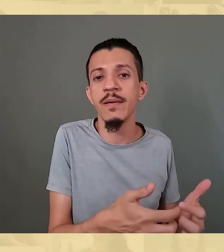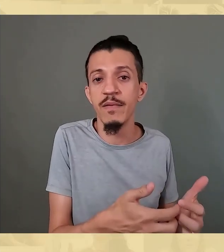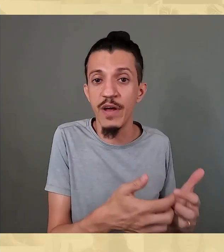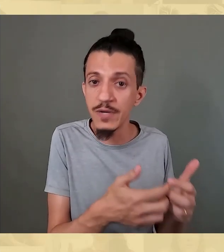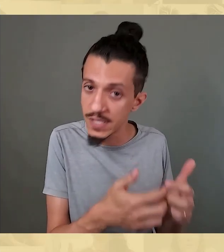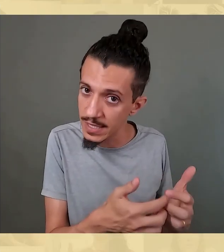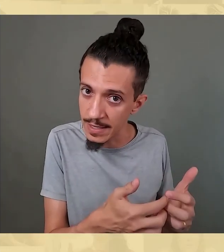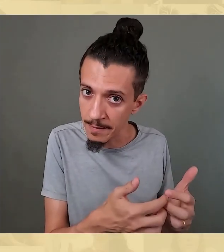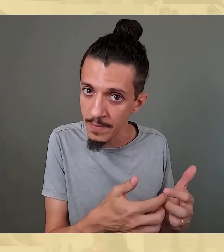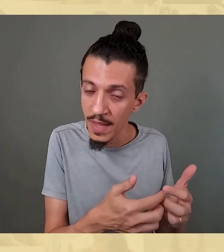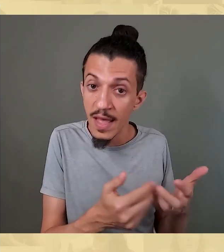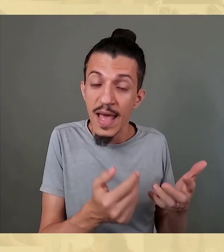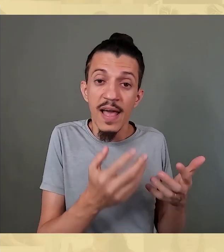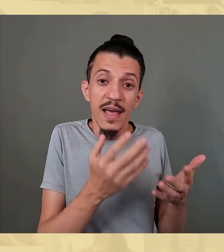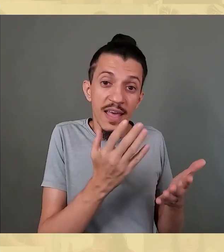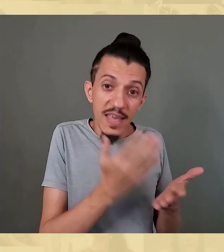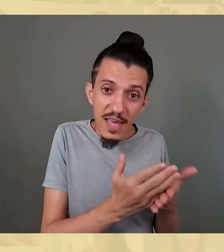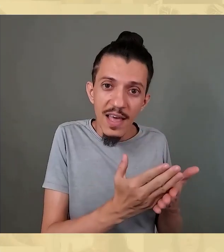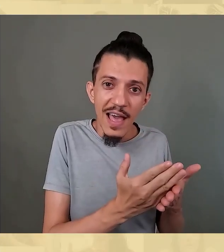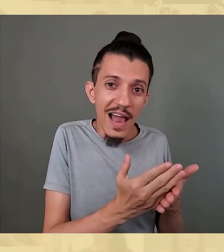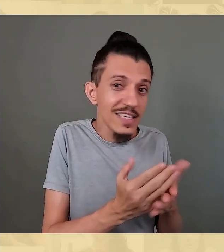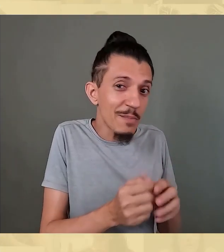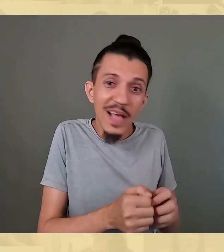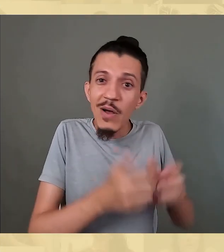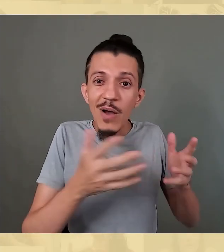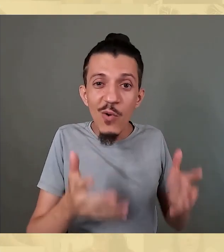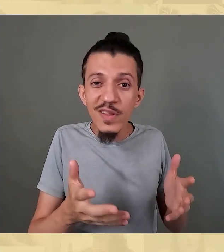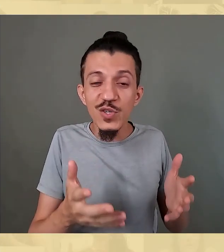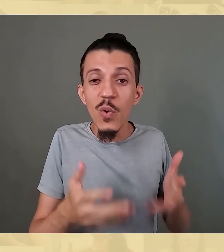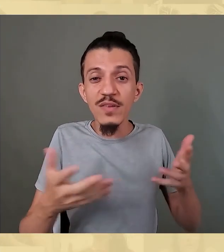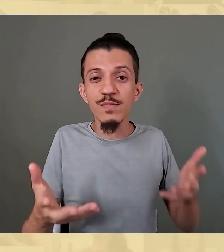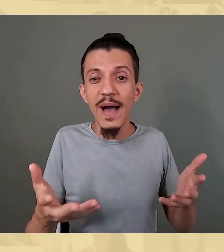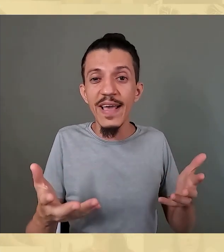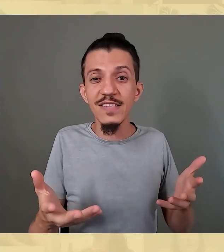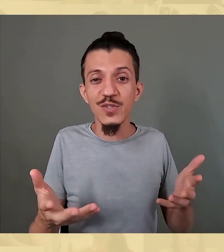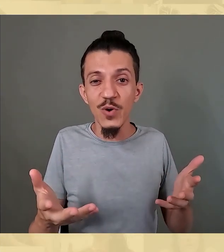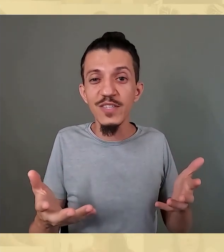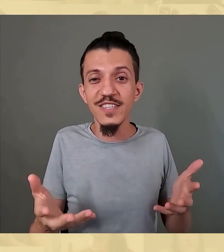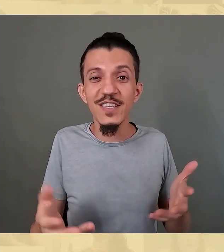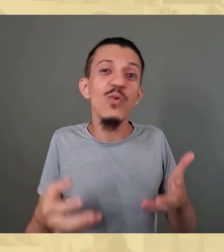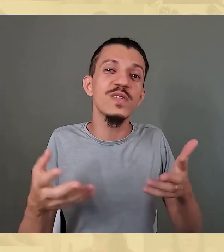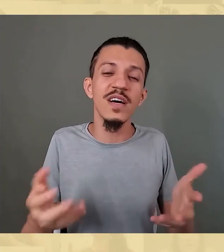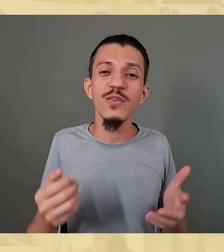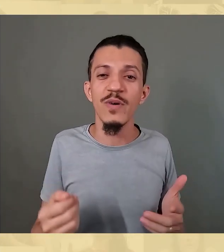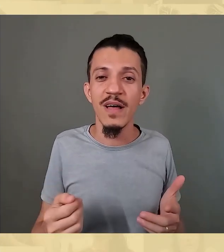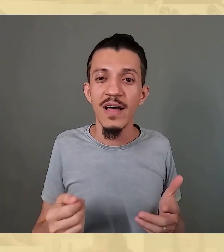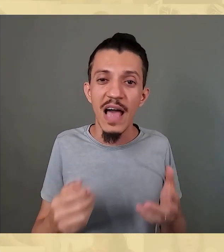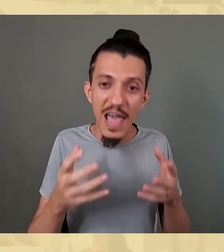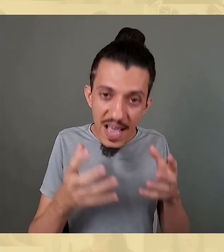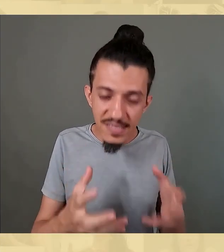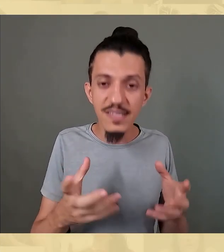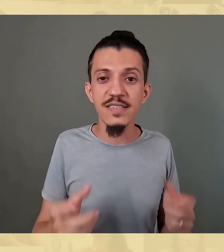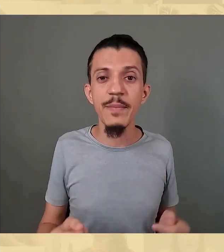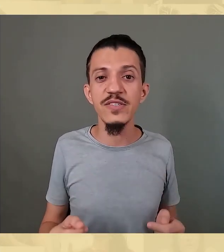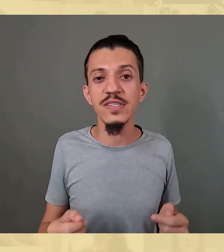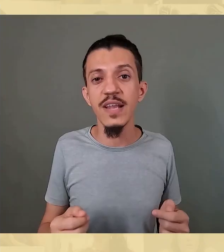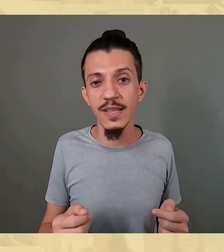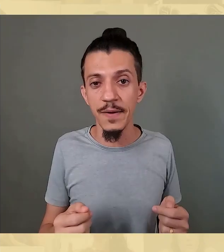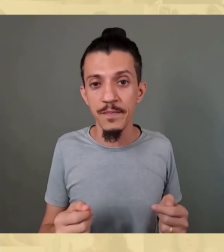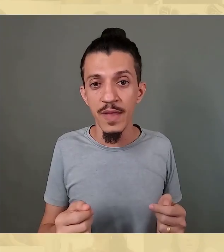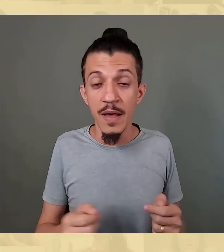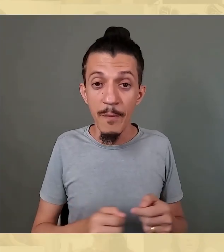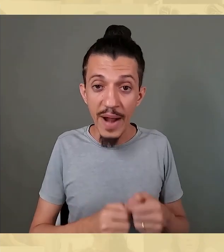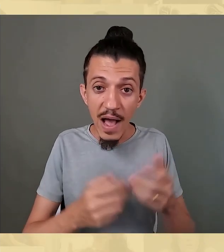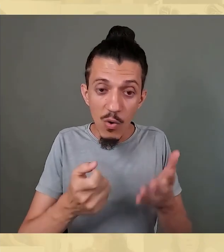norte-americana, Mary Sutton. E ela já perdeu a conta de quantos países hoje estão usando esse sistema de